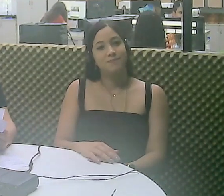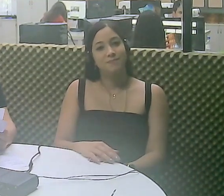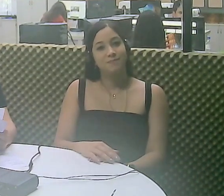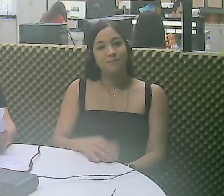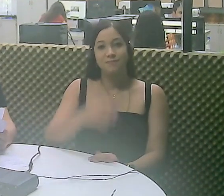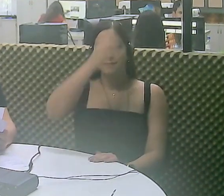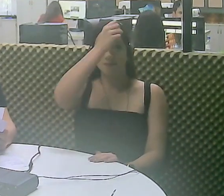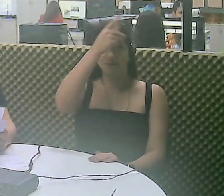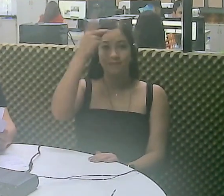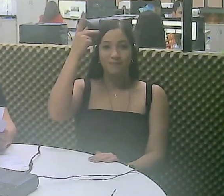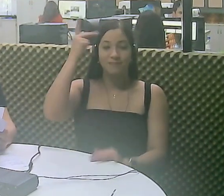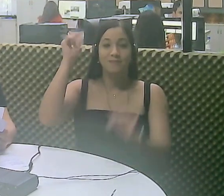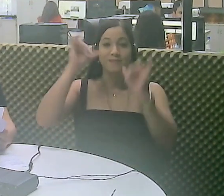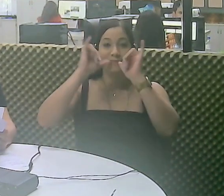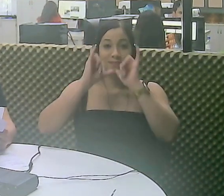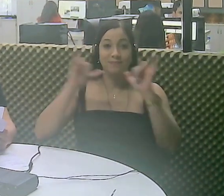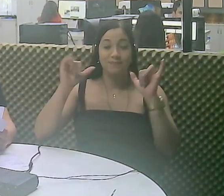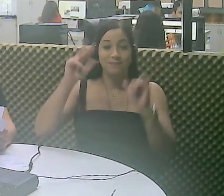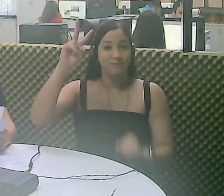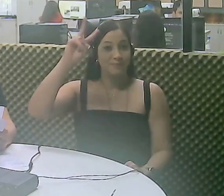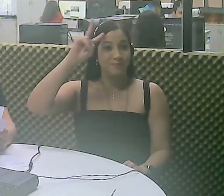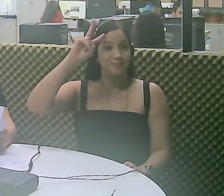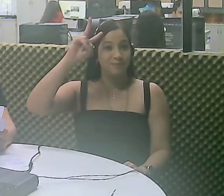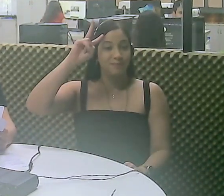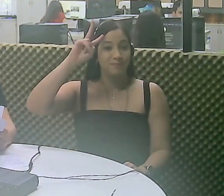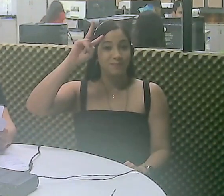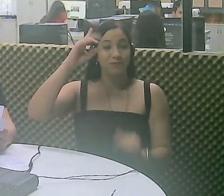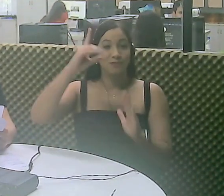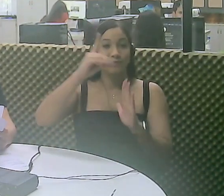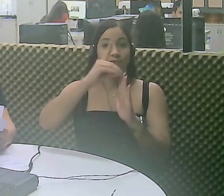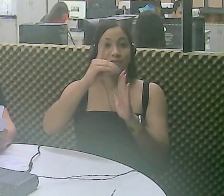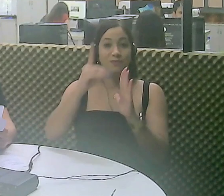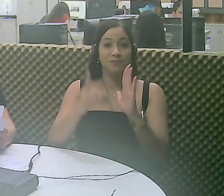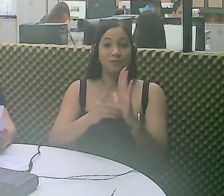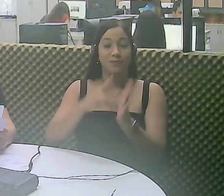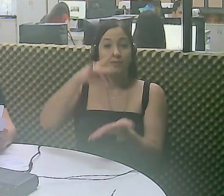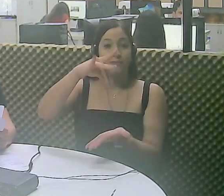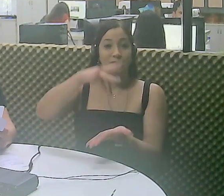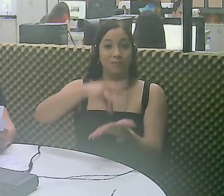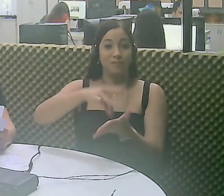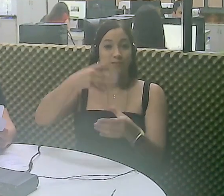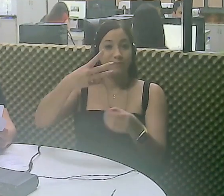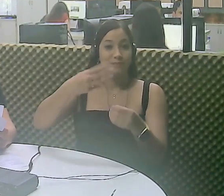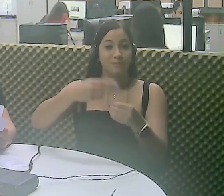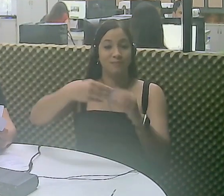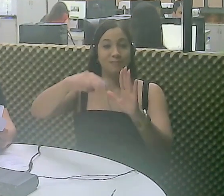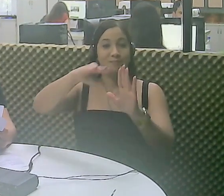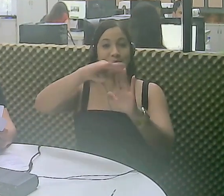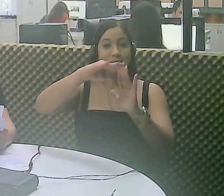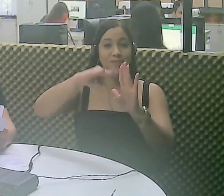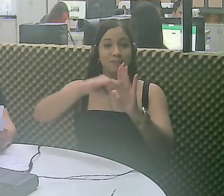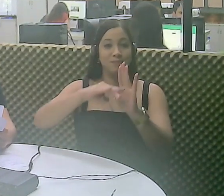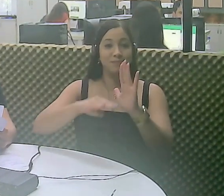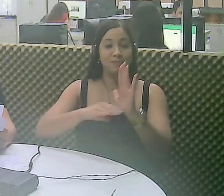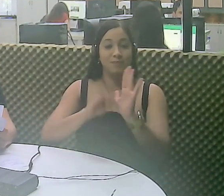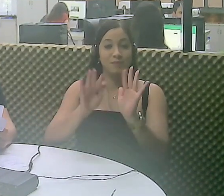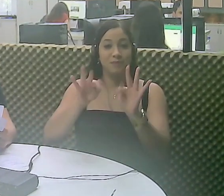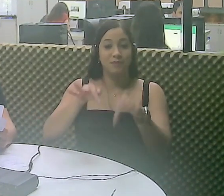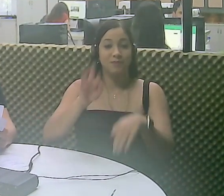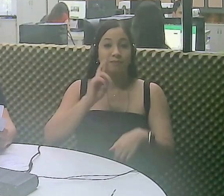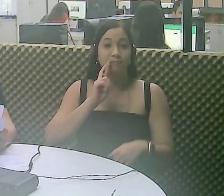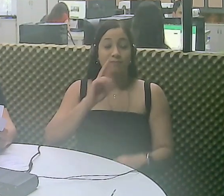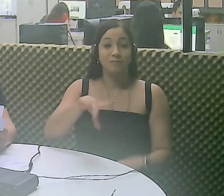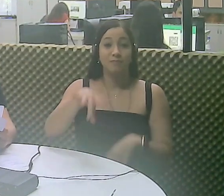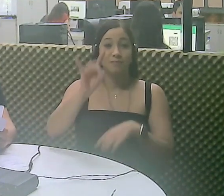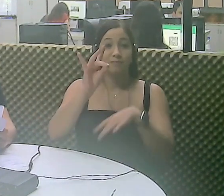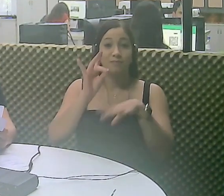A Prefeitura divulgou nesta segunda-feira, no Diário Oficial do município, a lista com o resultado final dos